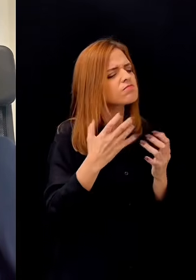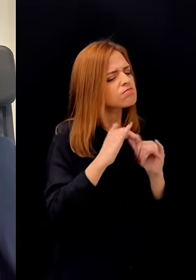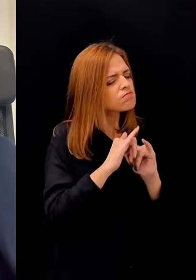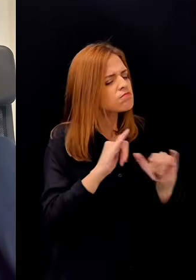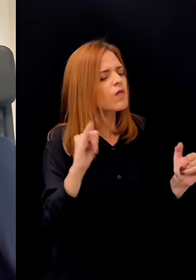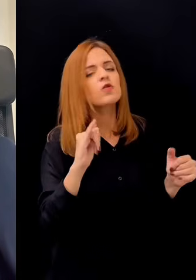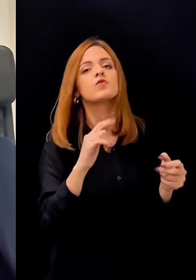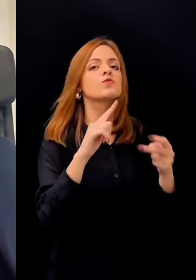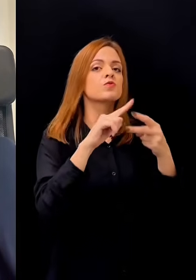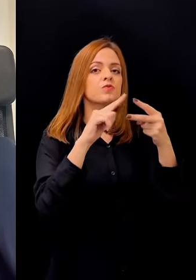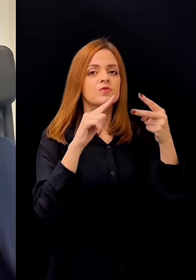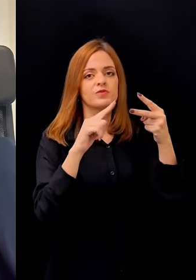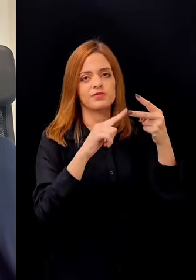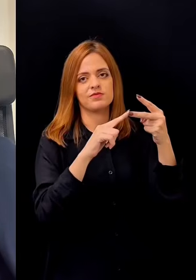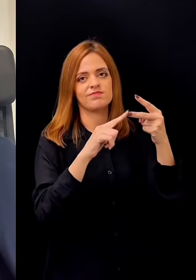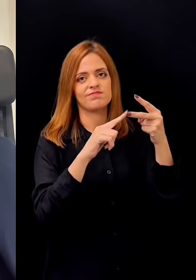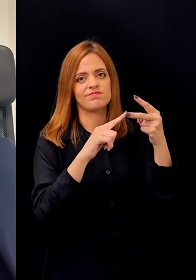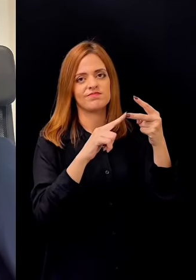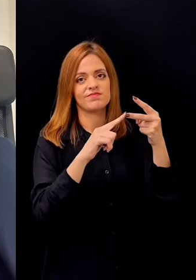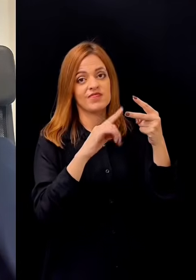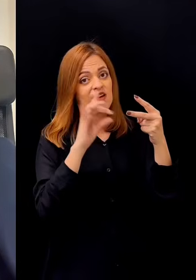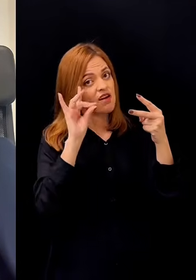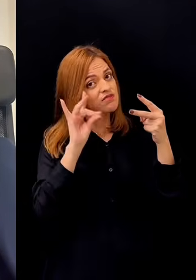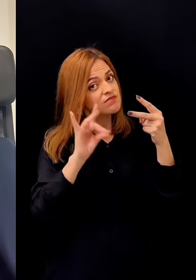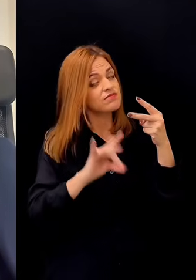na verdade